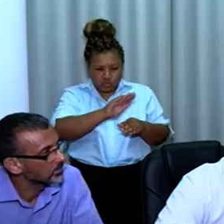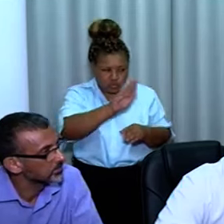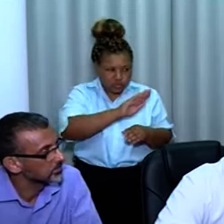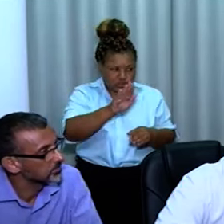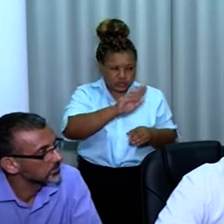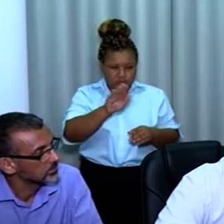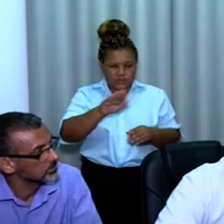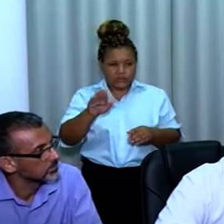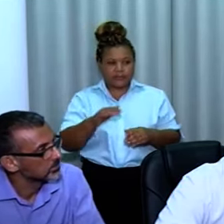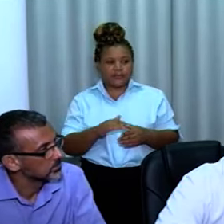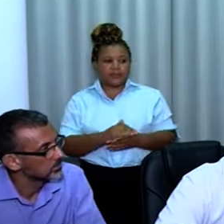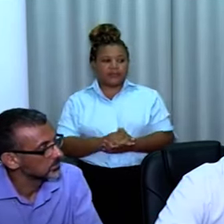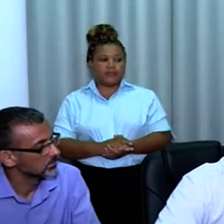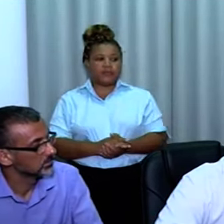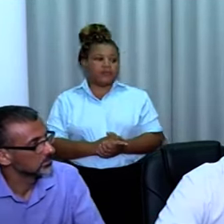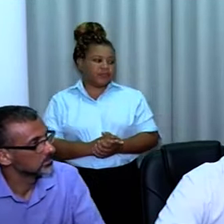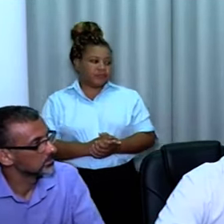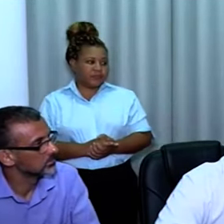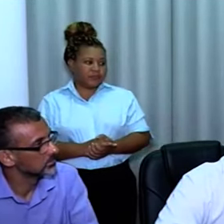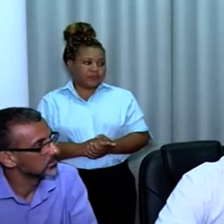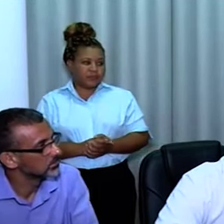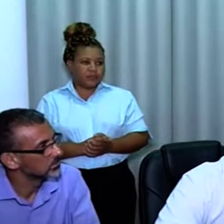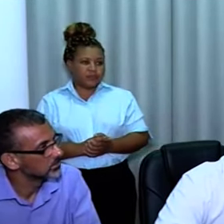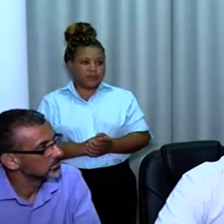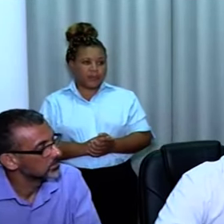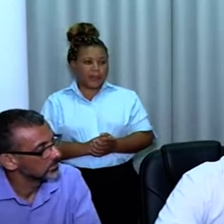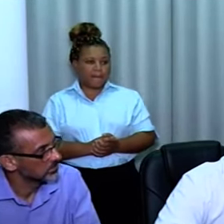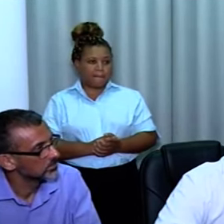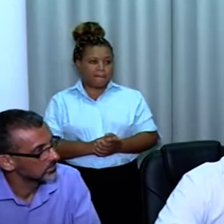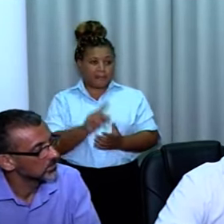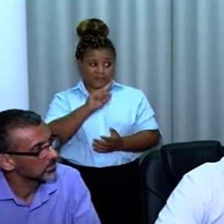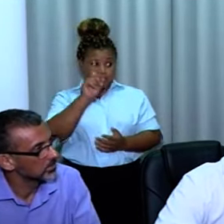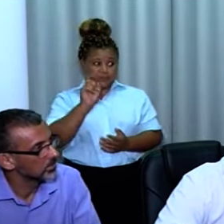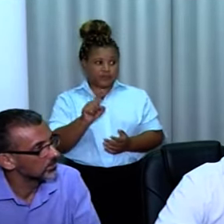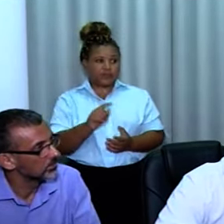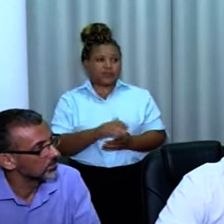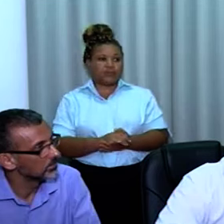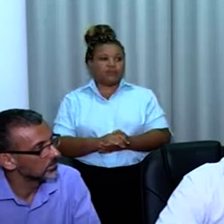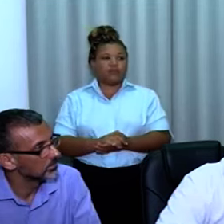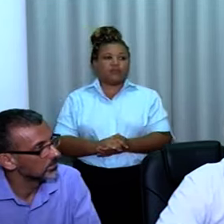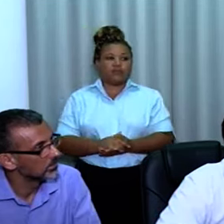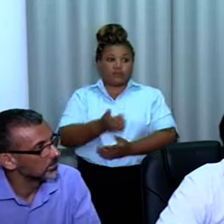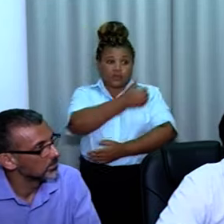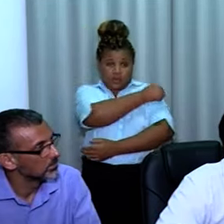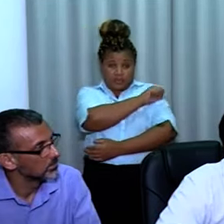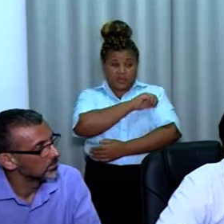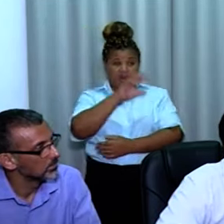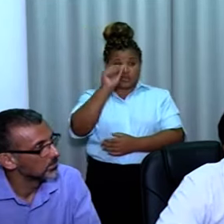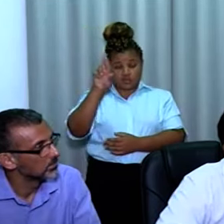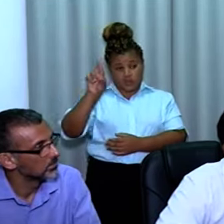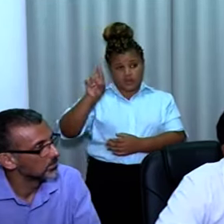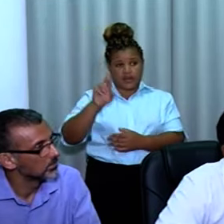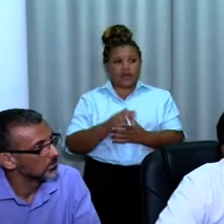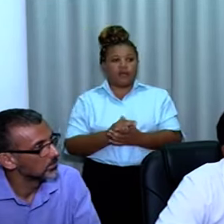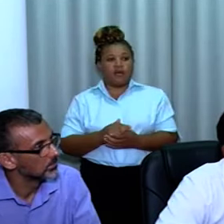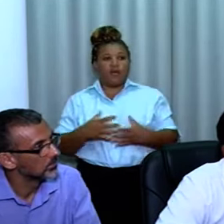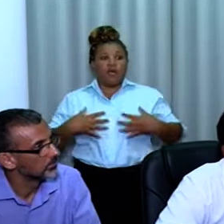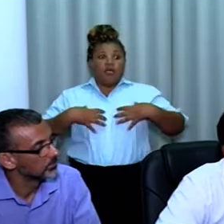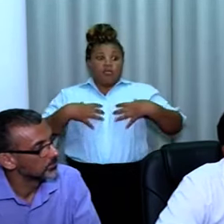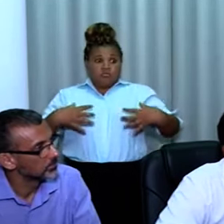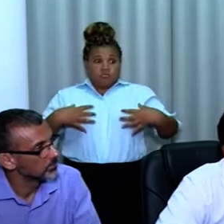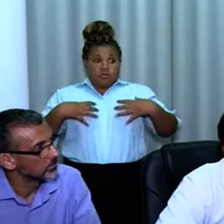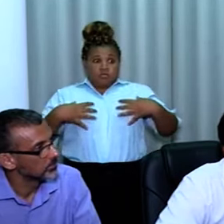Maintenant, non, mais qu'ils ont des machines respiratoires en soyal. Oui. S'il arrive qu'il y en a plus de monde qui a besoin